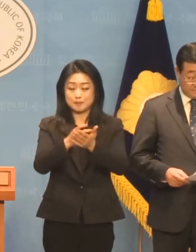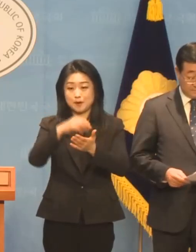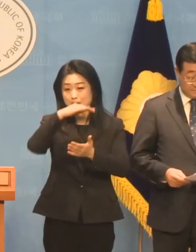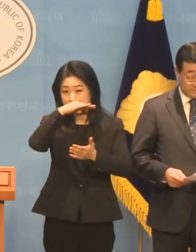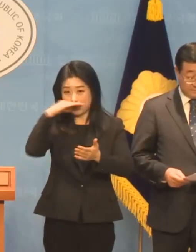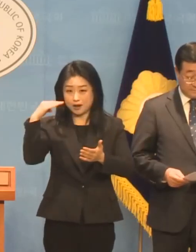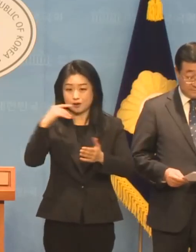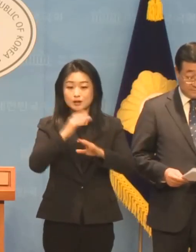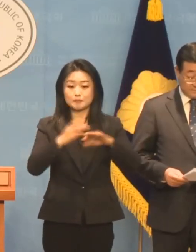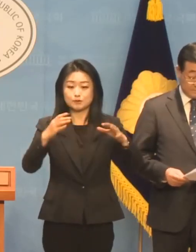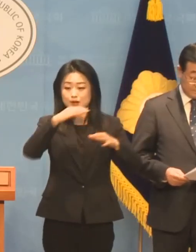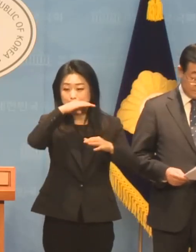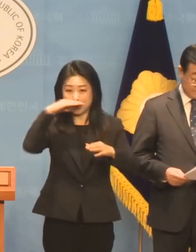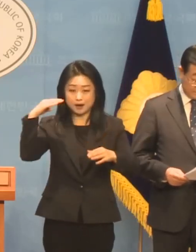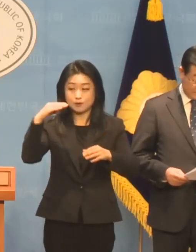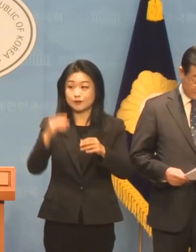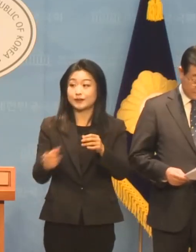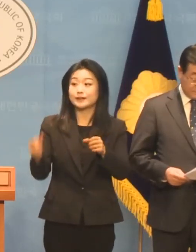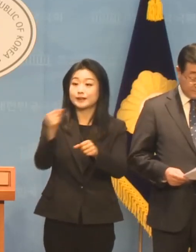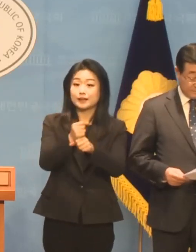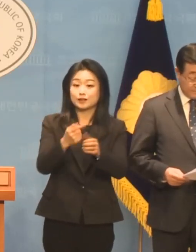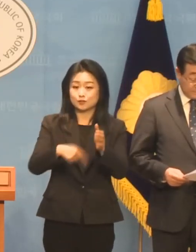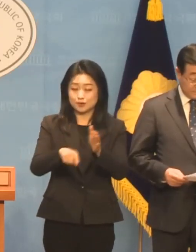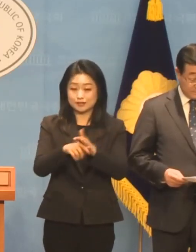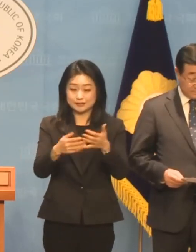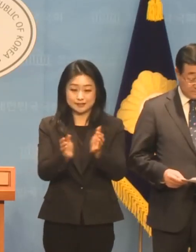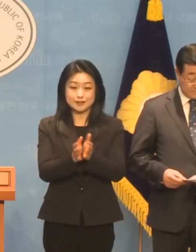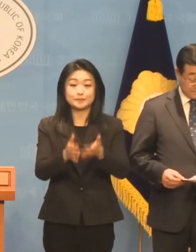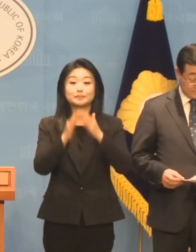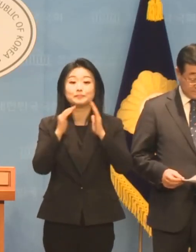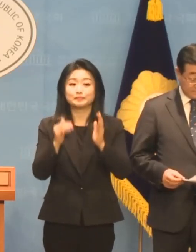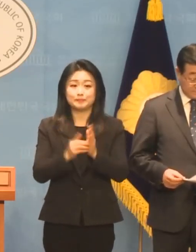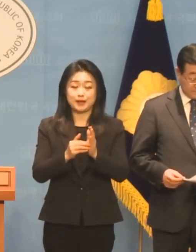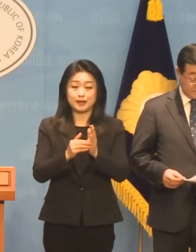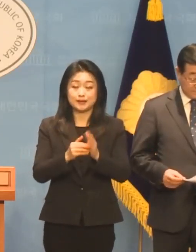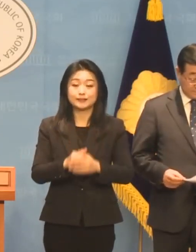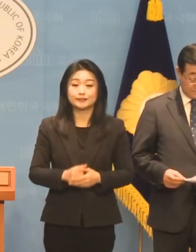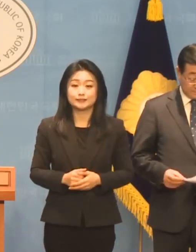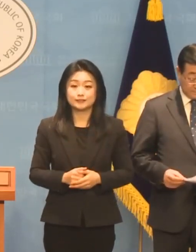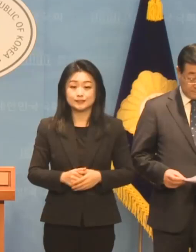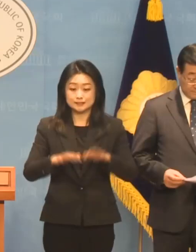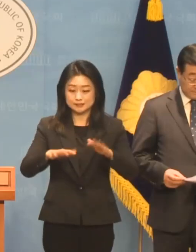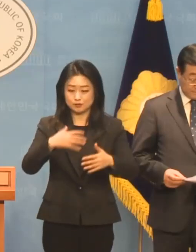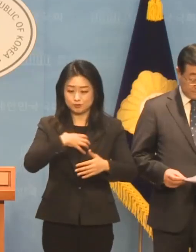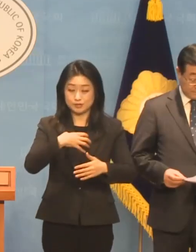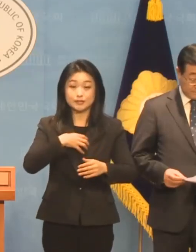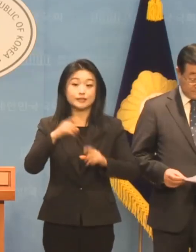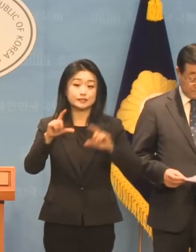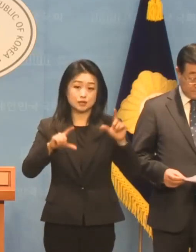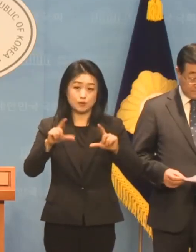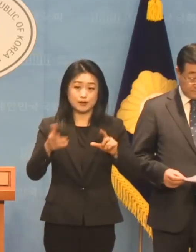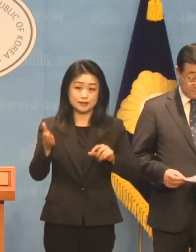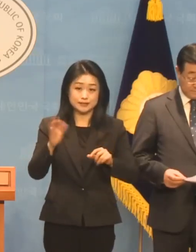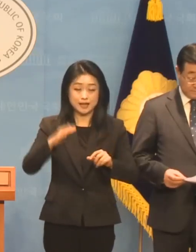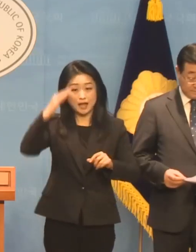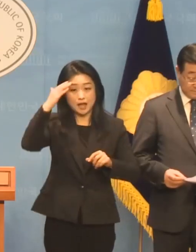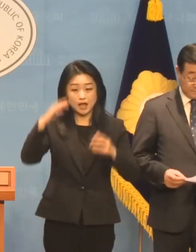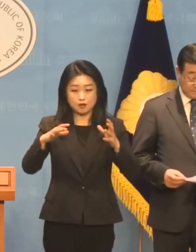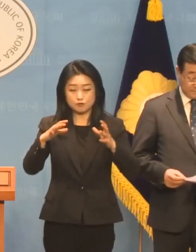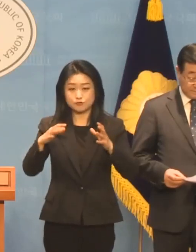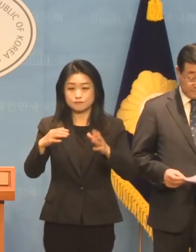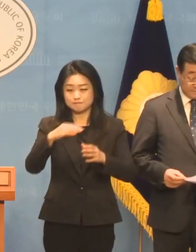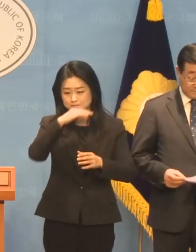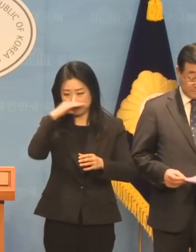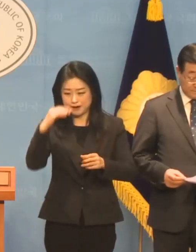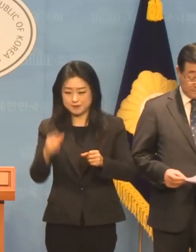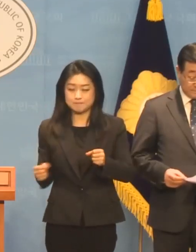한다는 역사적 사명을 가지고 출범하였습니다. 내후 외환의 위기 속에서 대한민국 정상화를